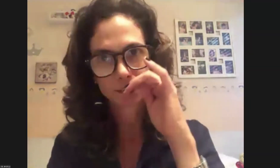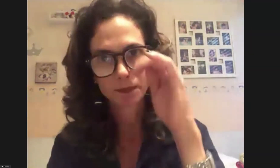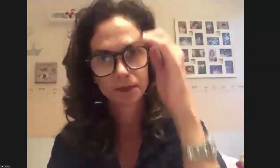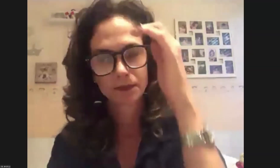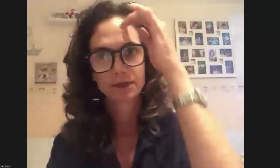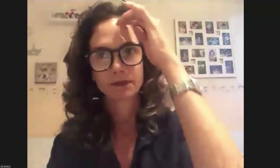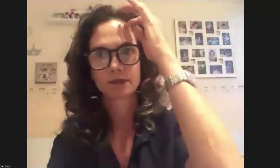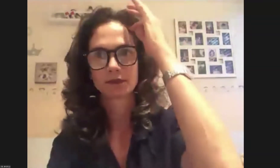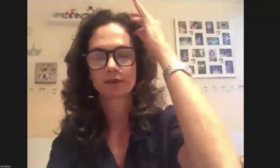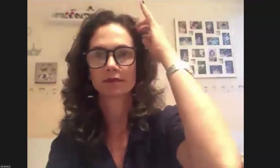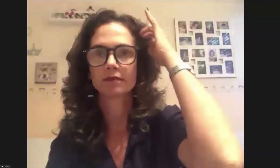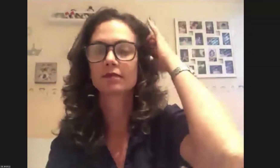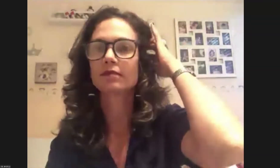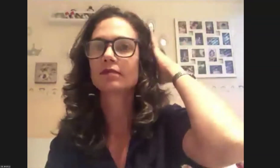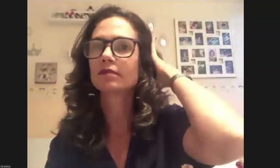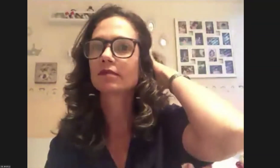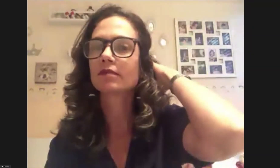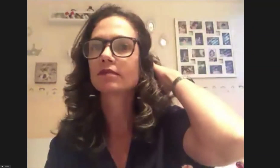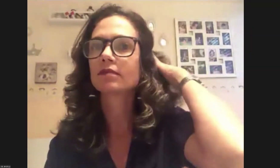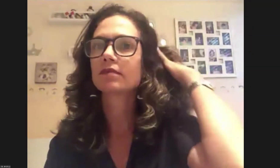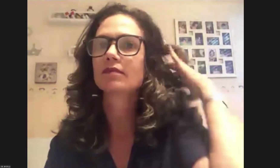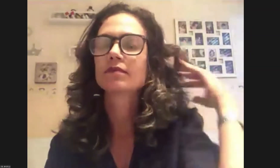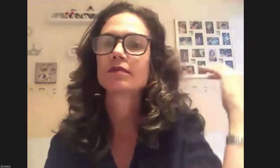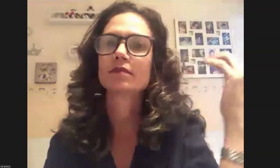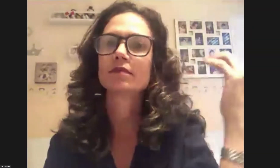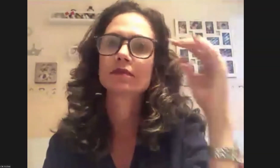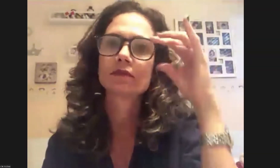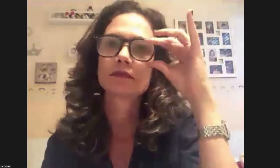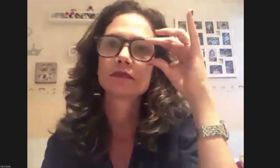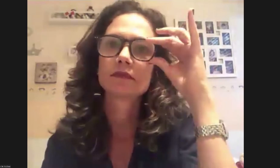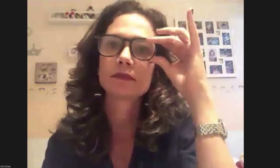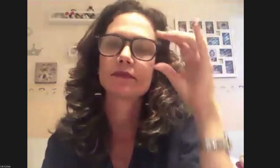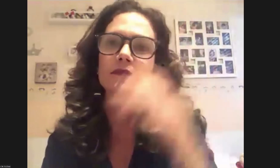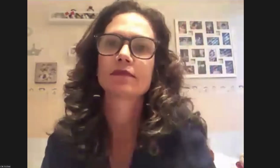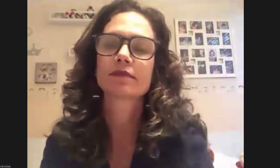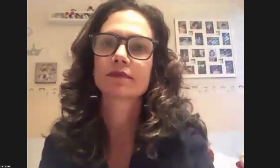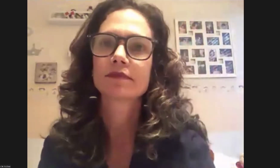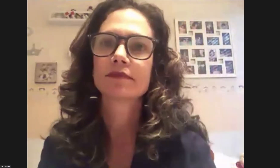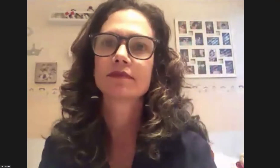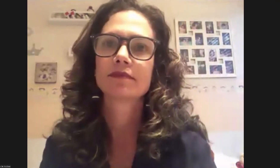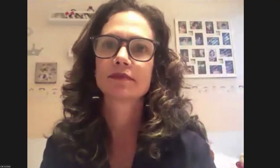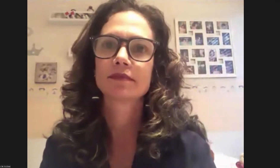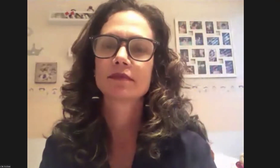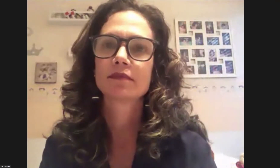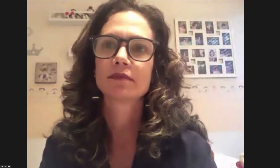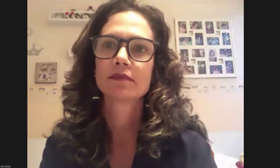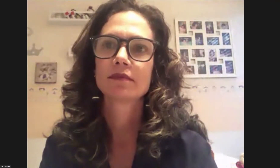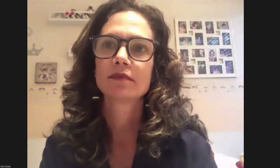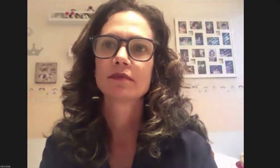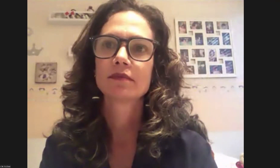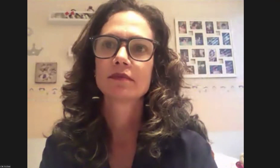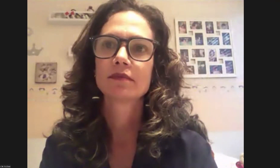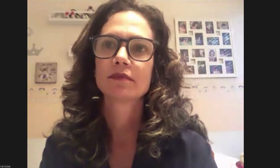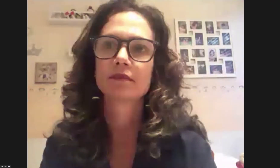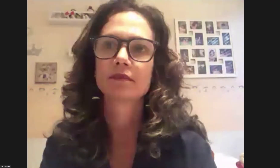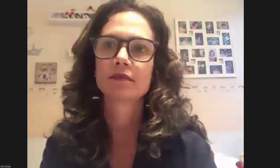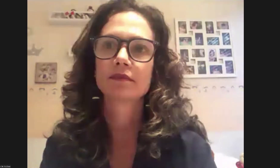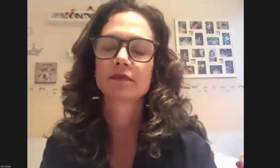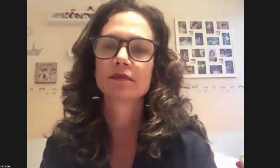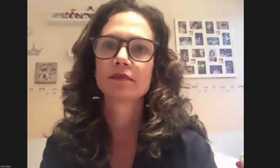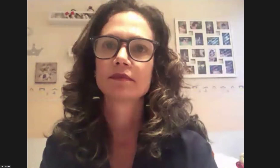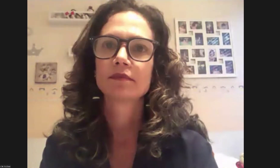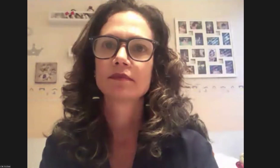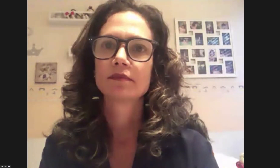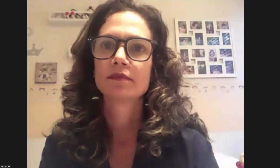você falasse um pouco pra gente como o que você vê como principal dificuldade hoje que o portador de deficiência enfrenta